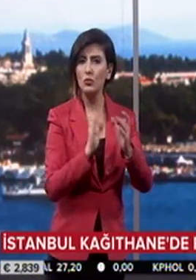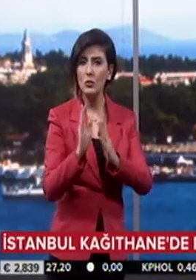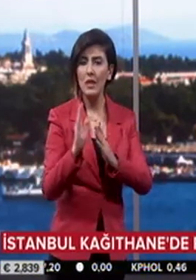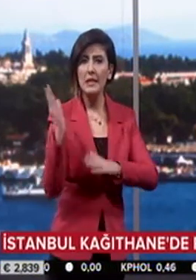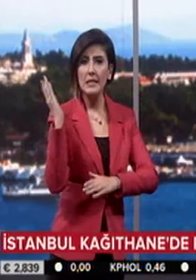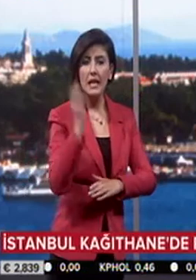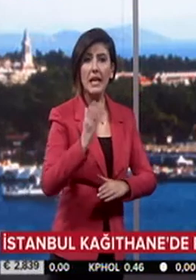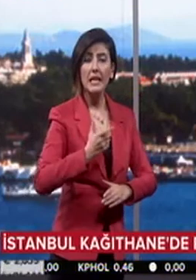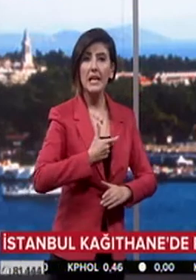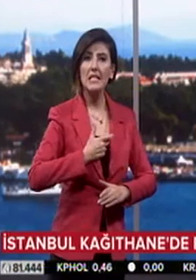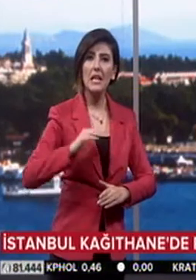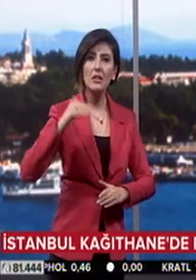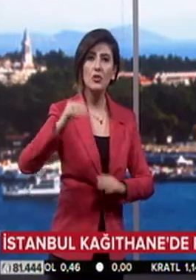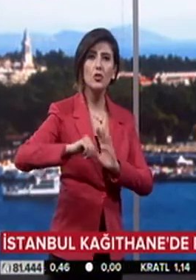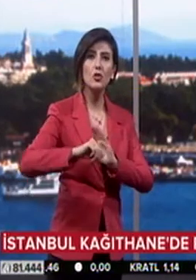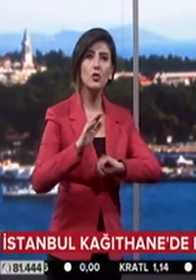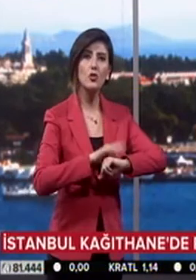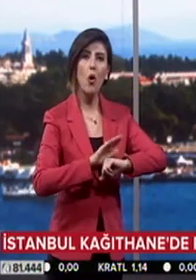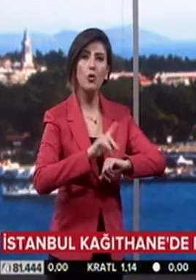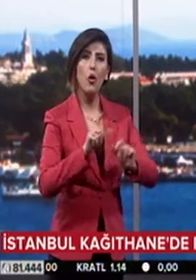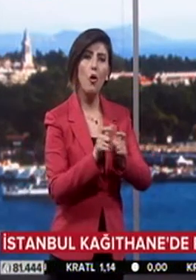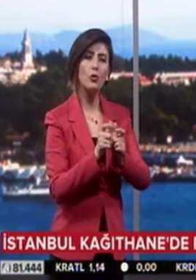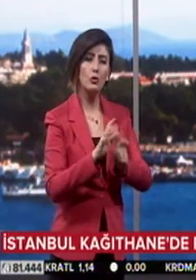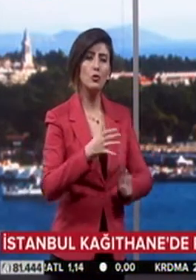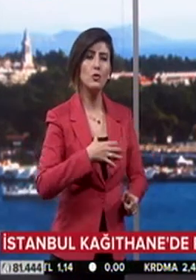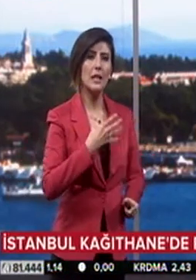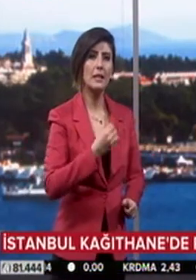saldırıyı yasa dışı sol bir örgüt üstlendi.